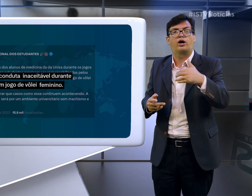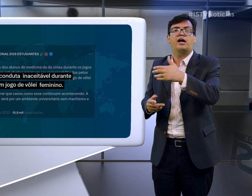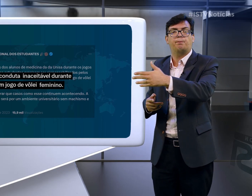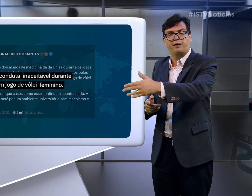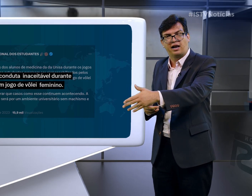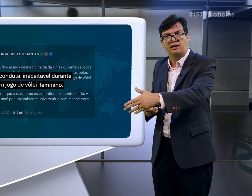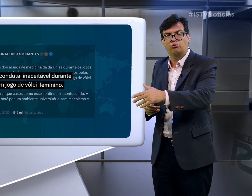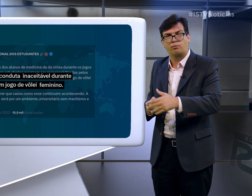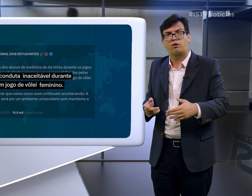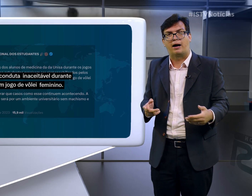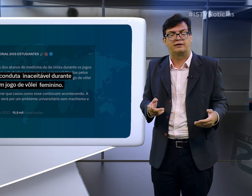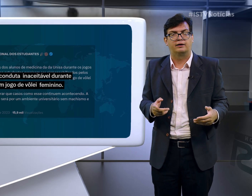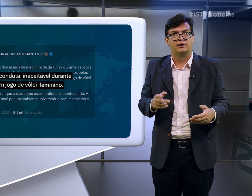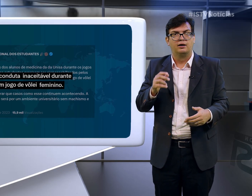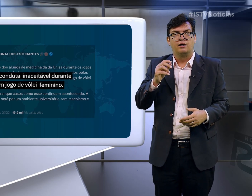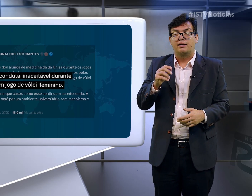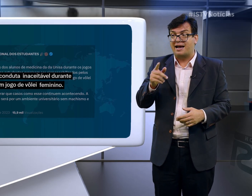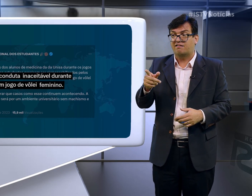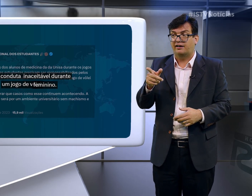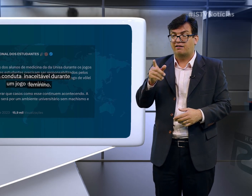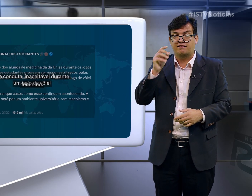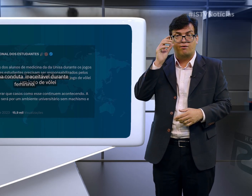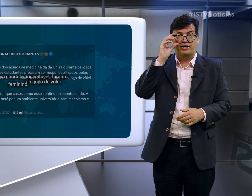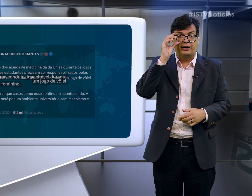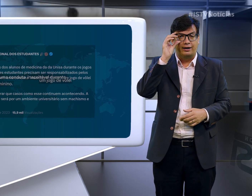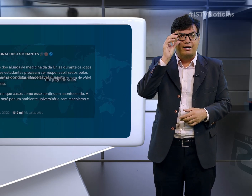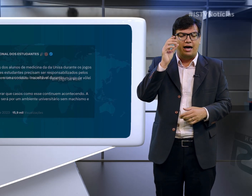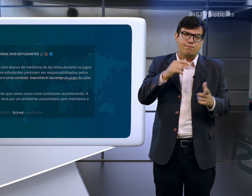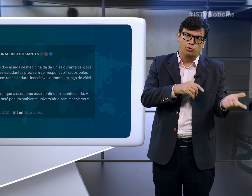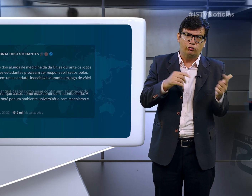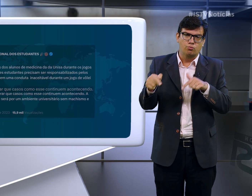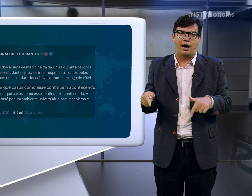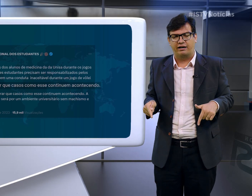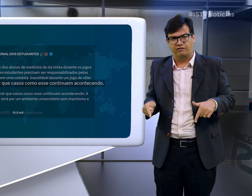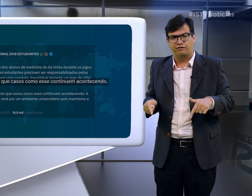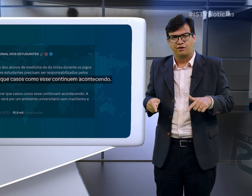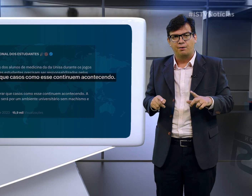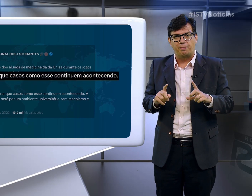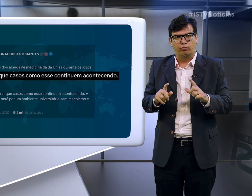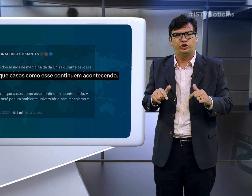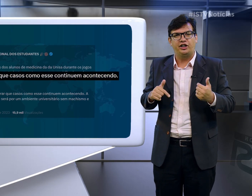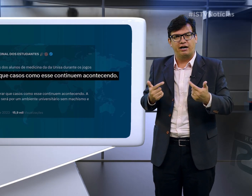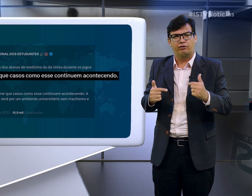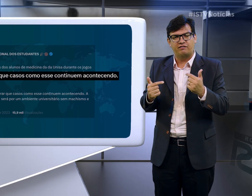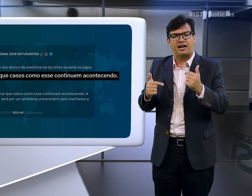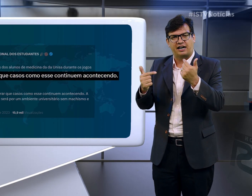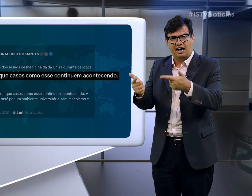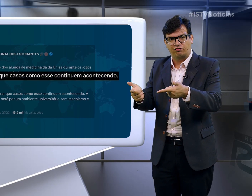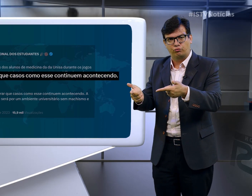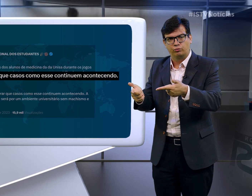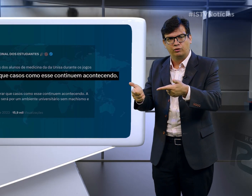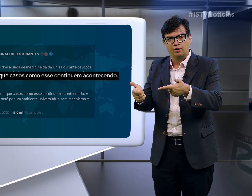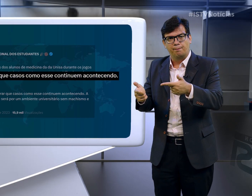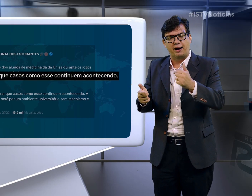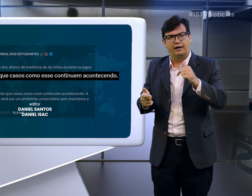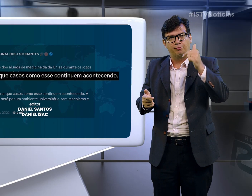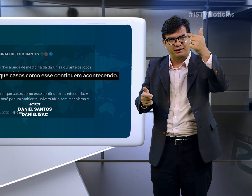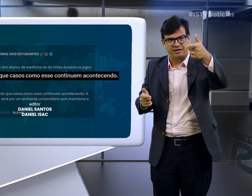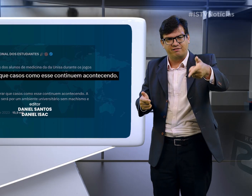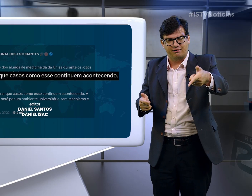correr pelado numa quadra. Nessa questão aí, é muito mais pelo dinheiro que será gasto pagando uma